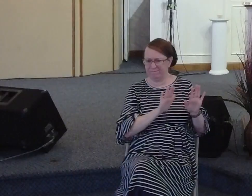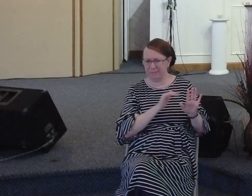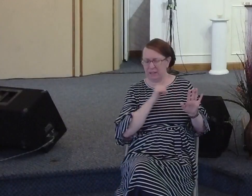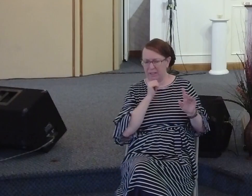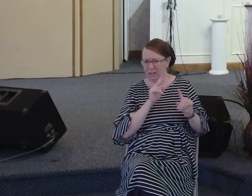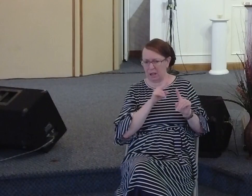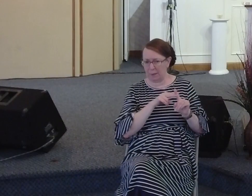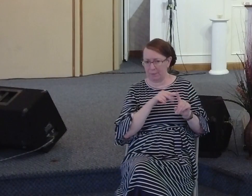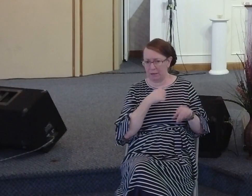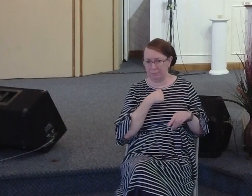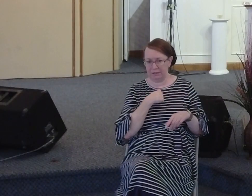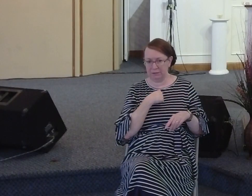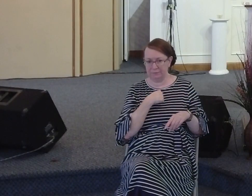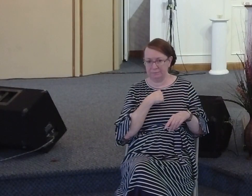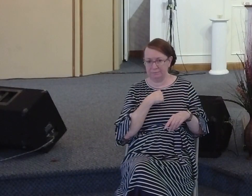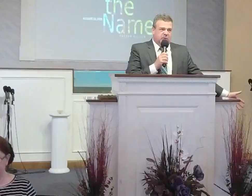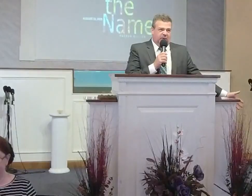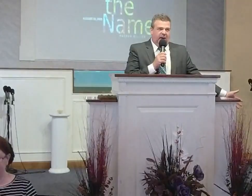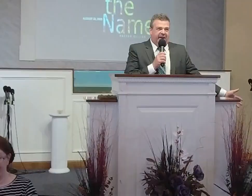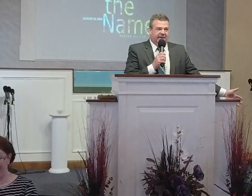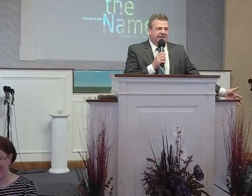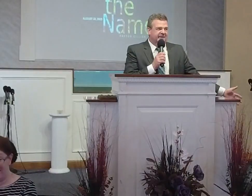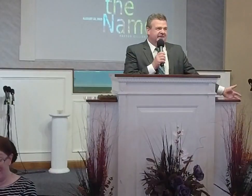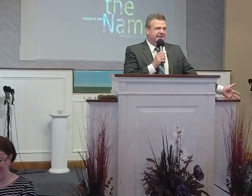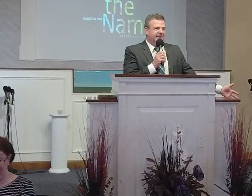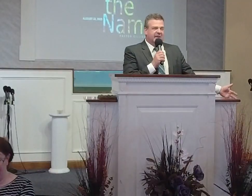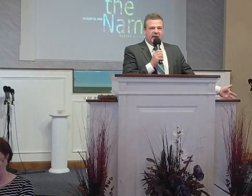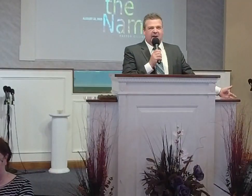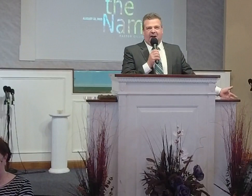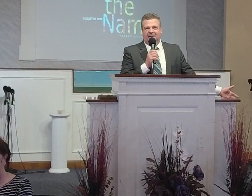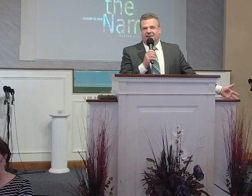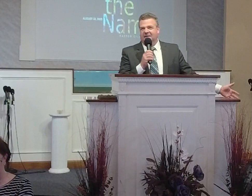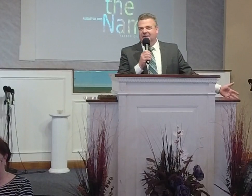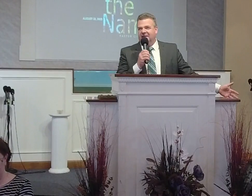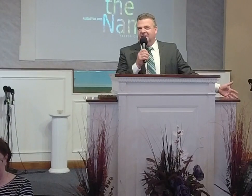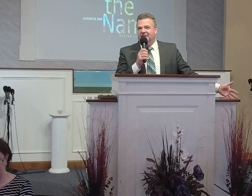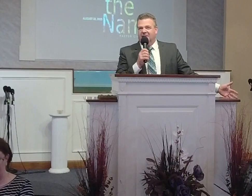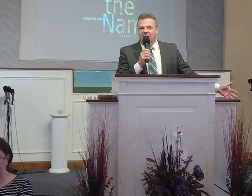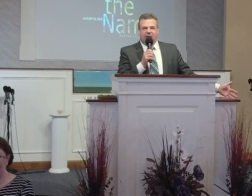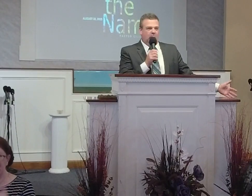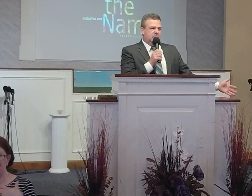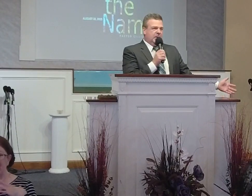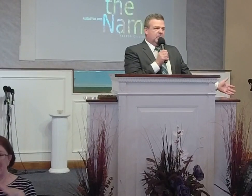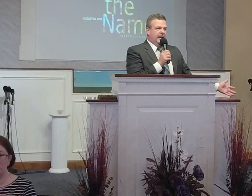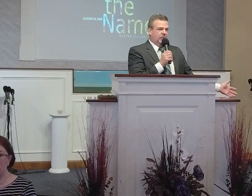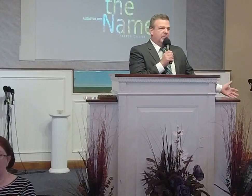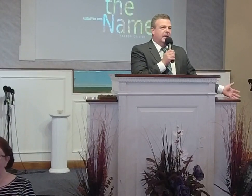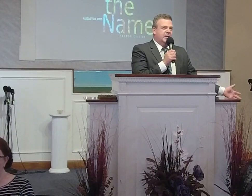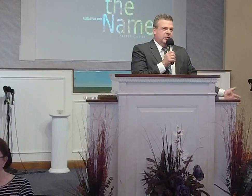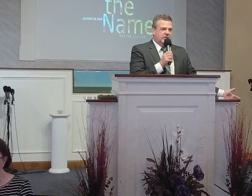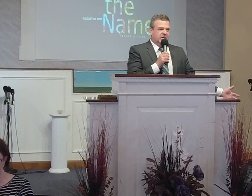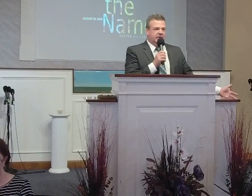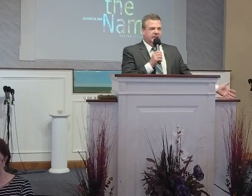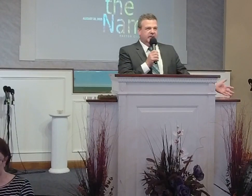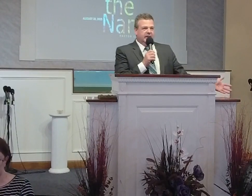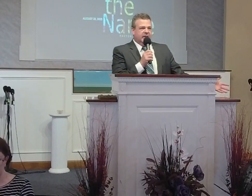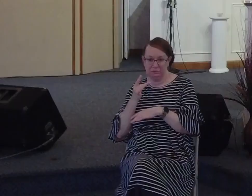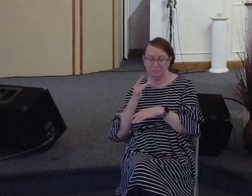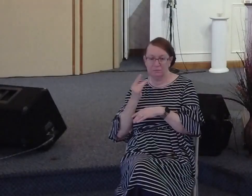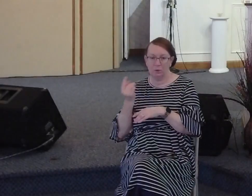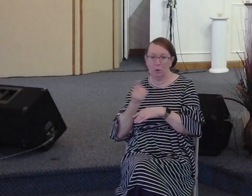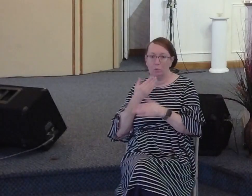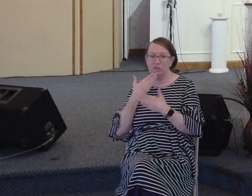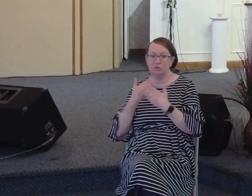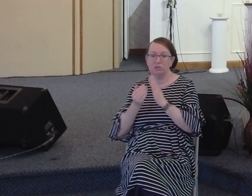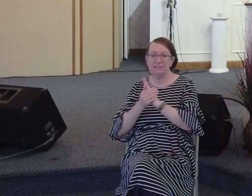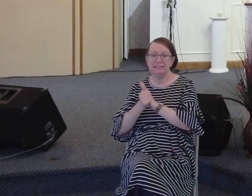Entonces viene una nueva revelación que le dice a ellos que ellos están excusados de lo que Dios dice. Eso viene del ángel de la mentira, no de